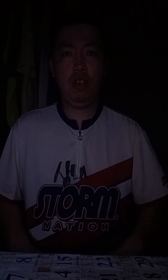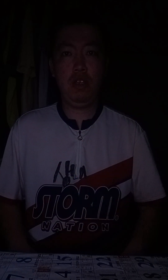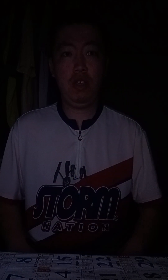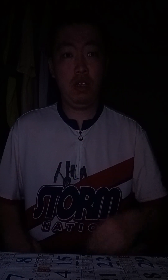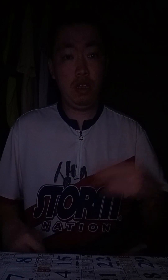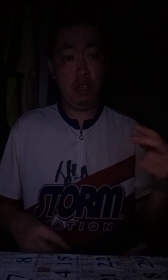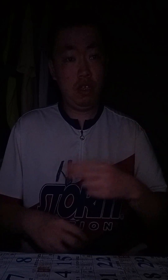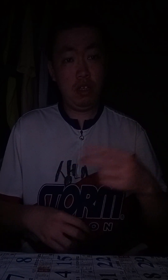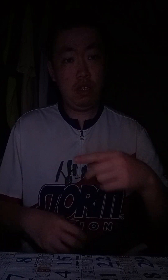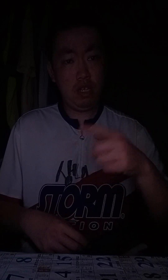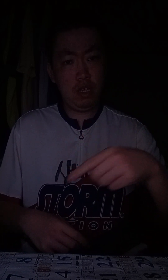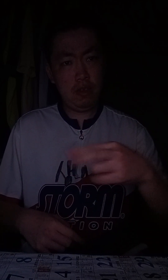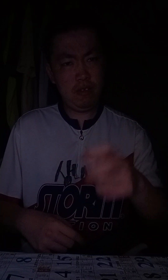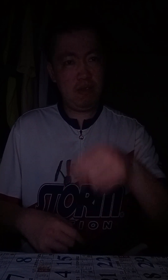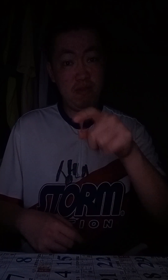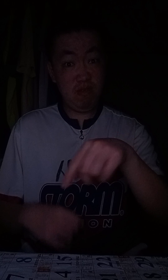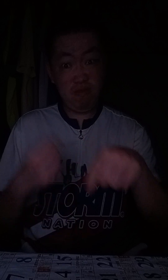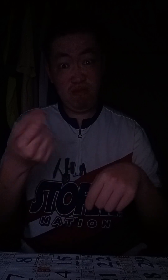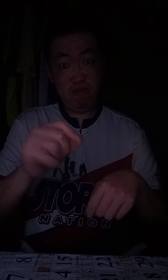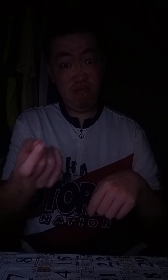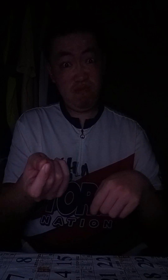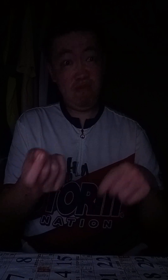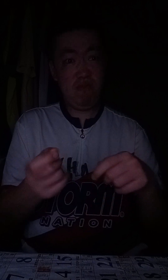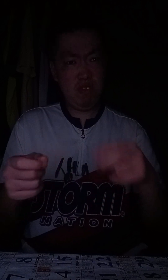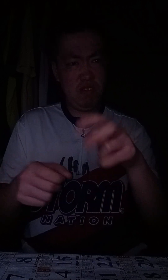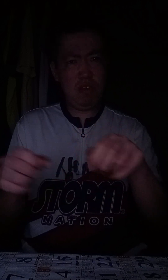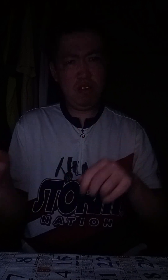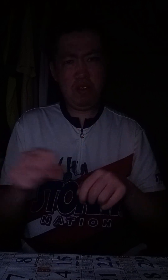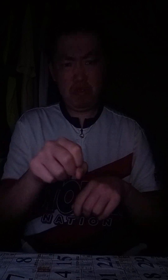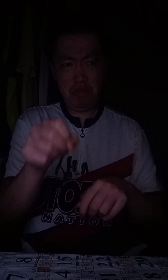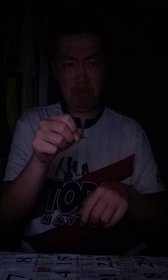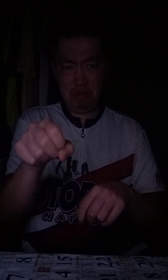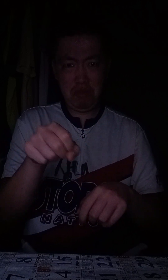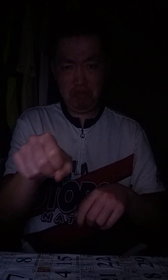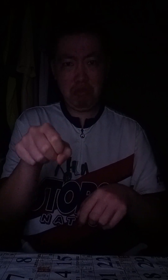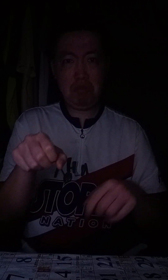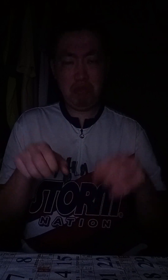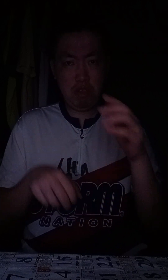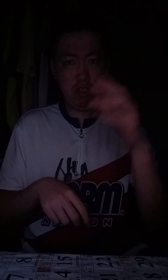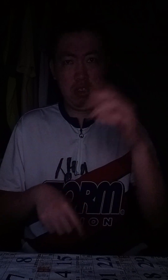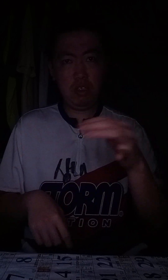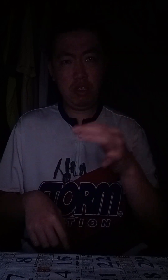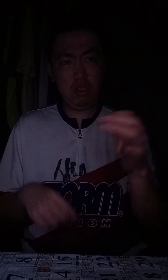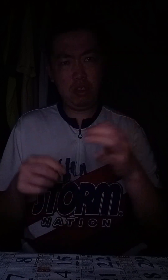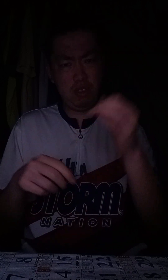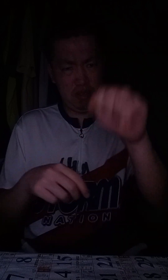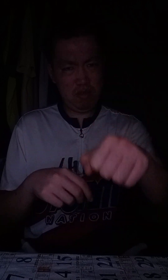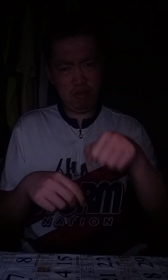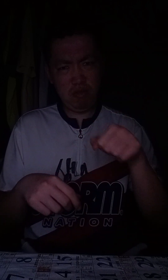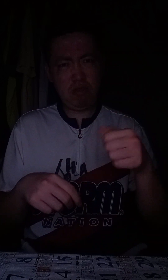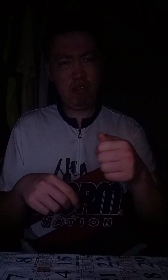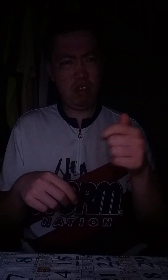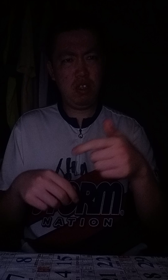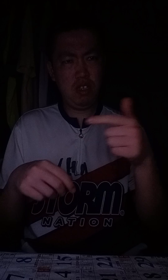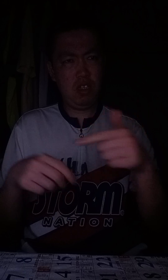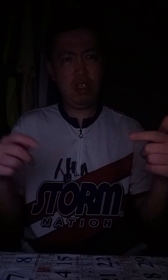지금 시동 켠 상태에서 기어를 이제 등이 가운데다 놓고 사이드 브레이크를 완전히 채운 것 같지는